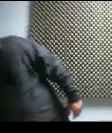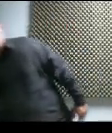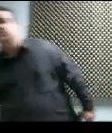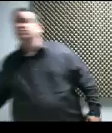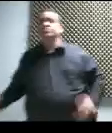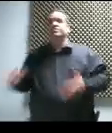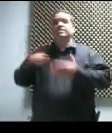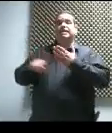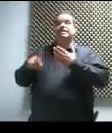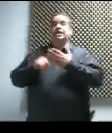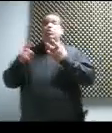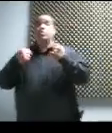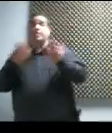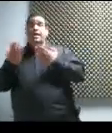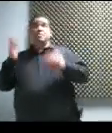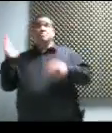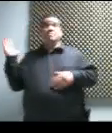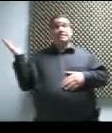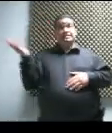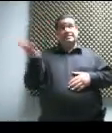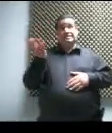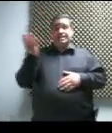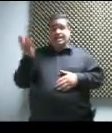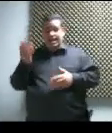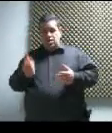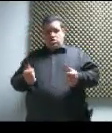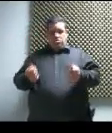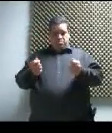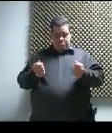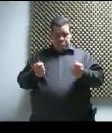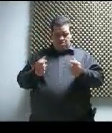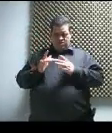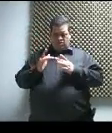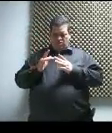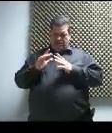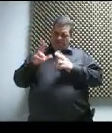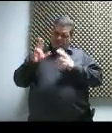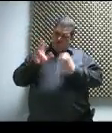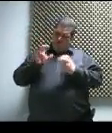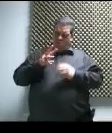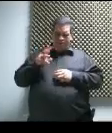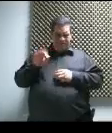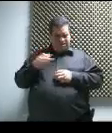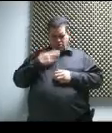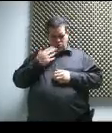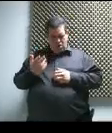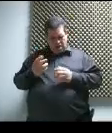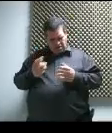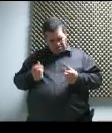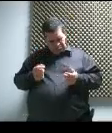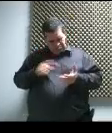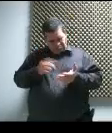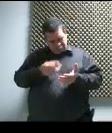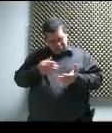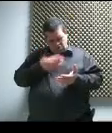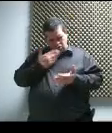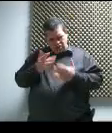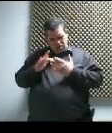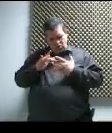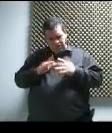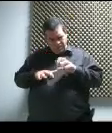Chequea, lo que llegue el mesero, me conecto con el Internet. Adiós. Aquí no hay Wi-Fi, ¿no? Si no tengo Wi-Fi, no tengo Internet.